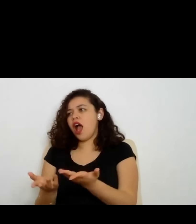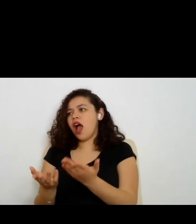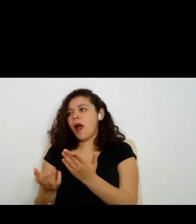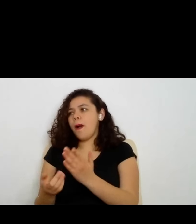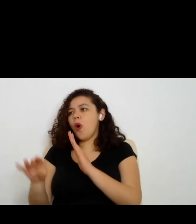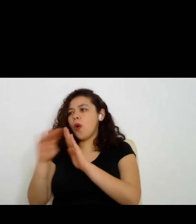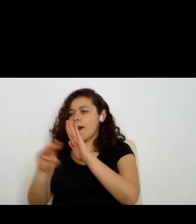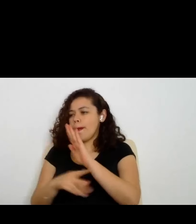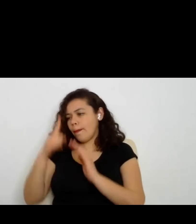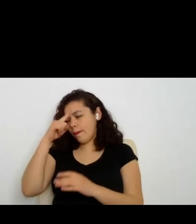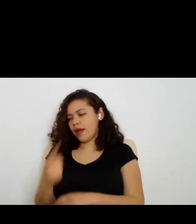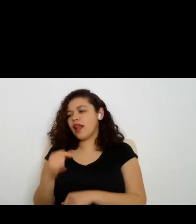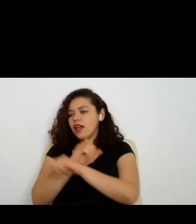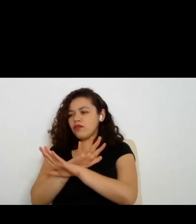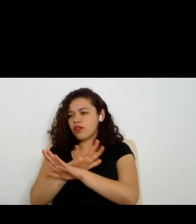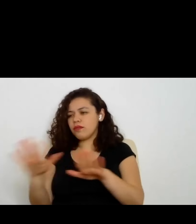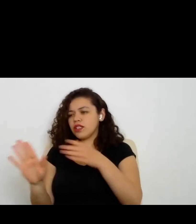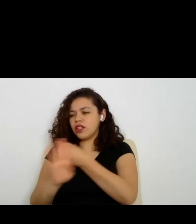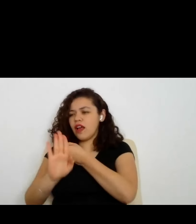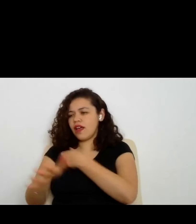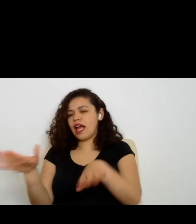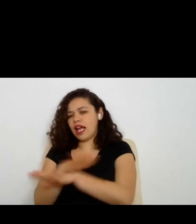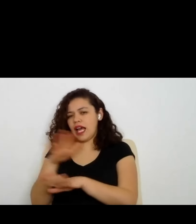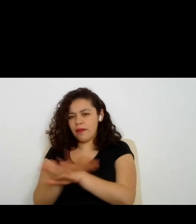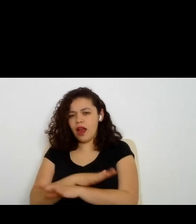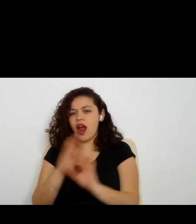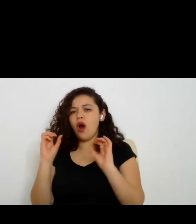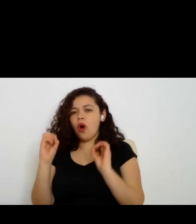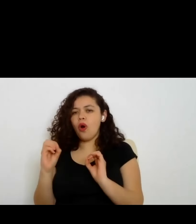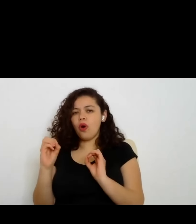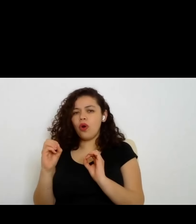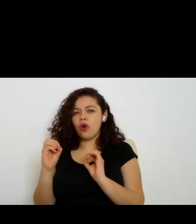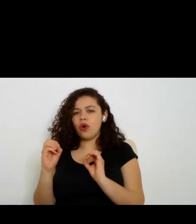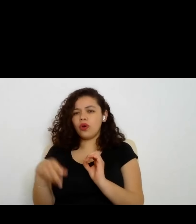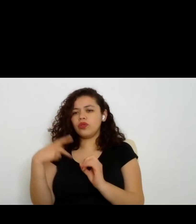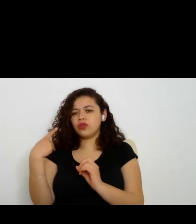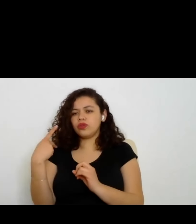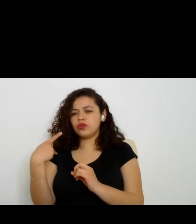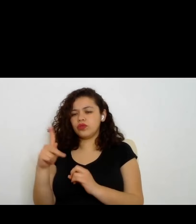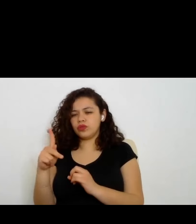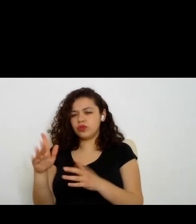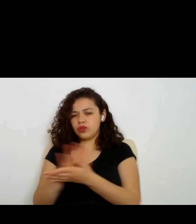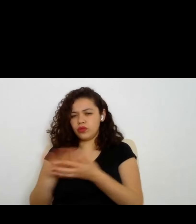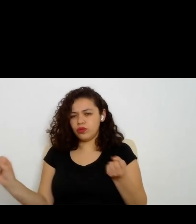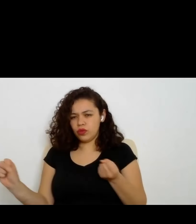otras cosas, evitar su modificación o, en su caso, su borrado o supresión. Y el titular